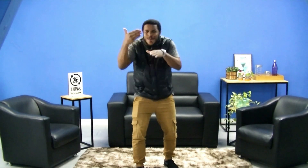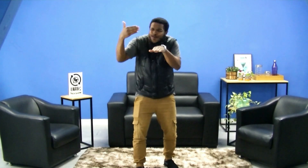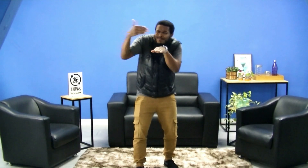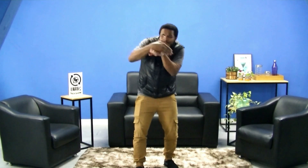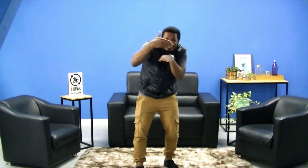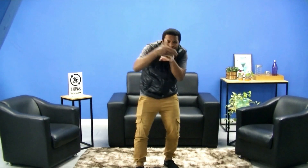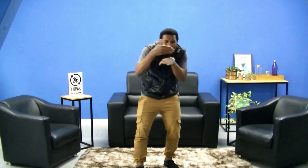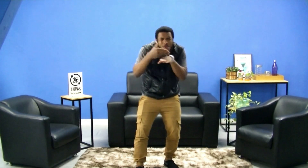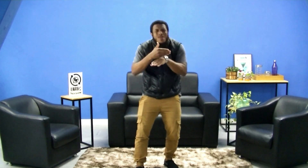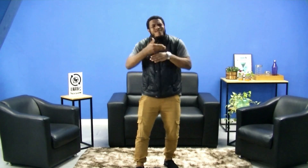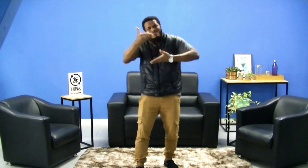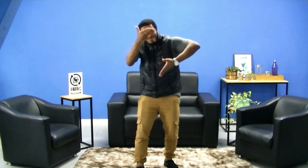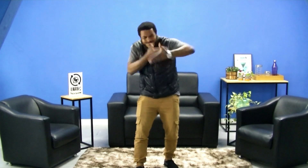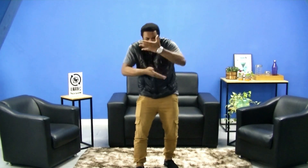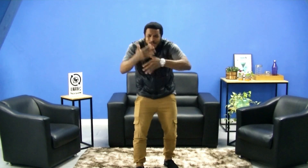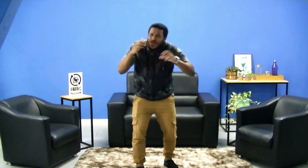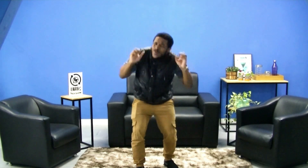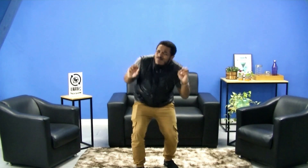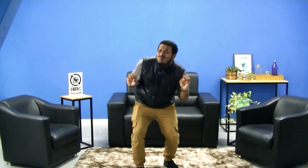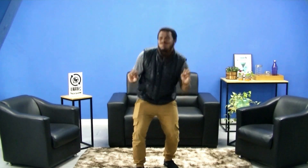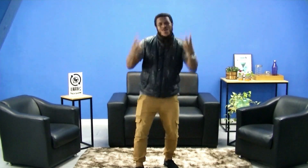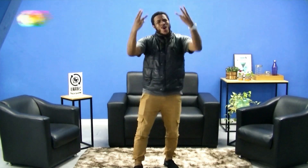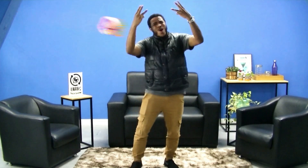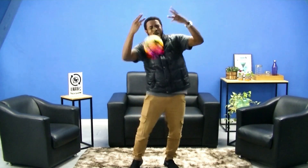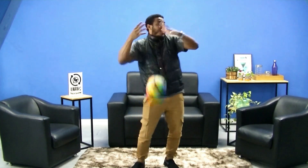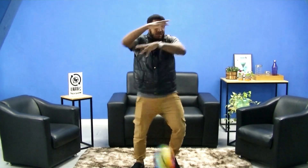Valeu, pessoal, pela participação do nosso Libras Talk Show.